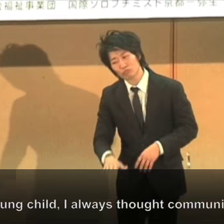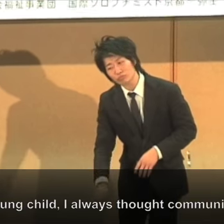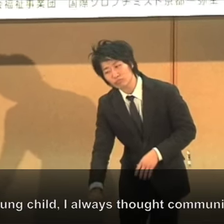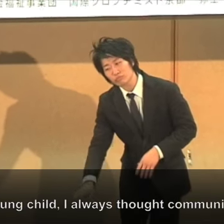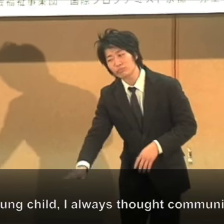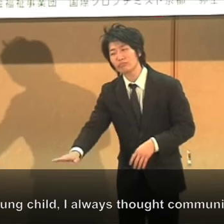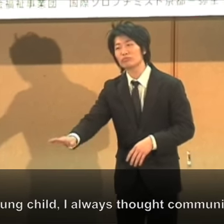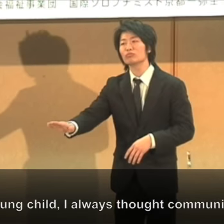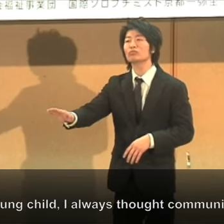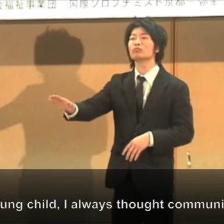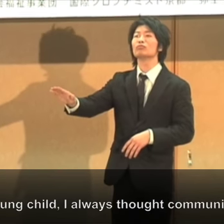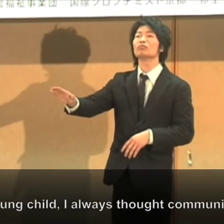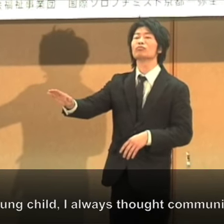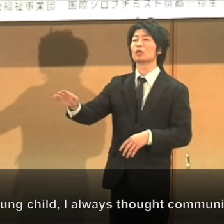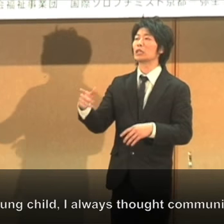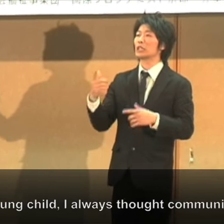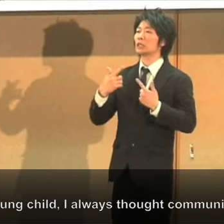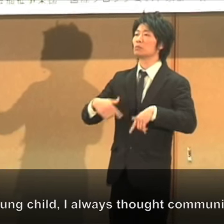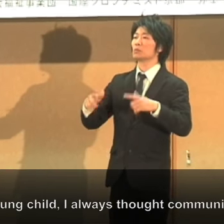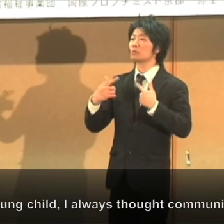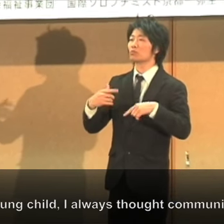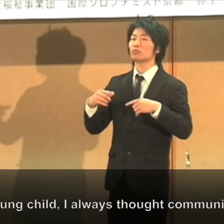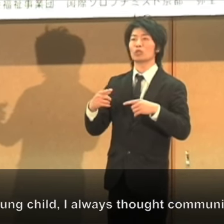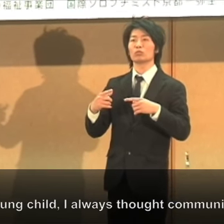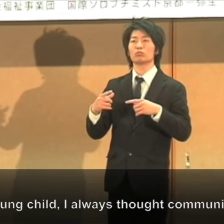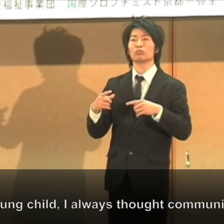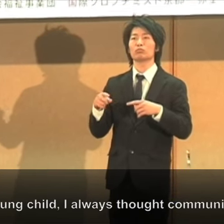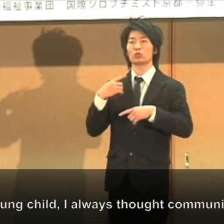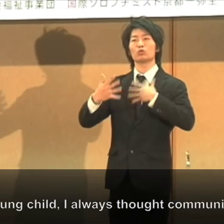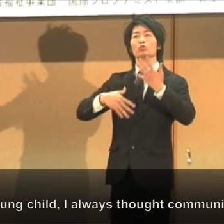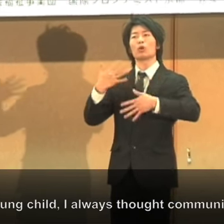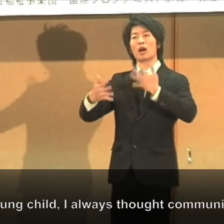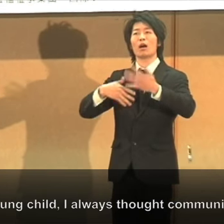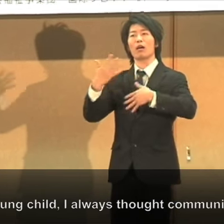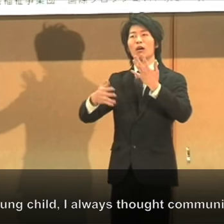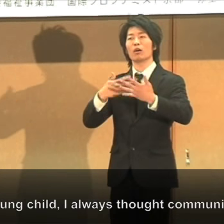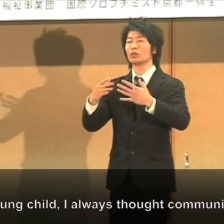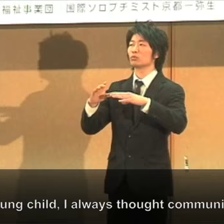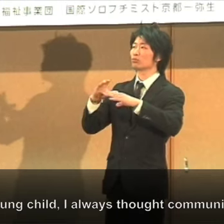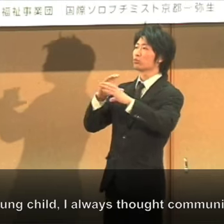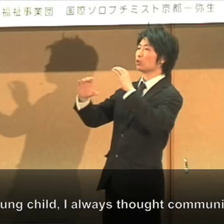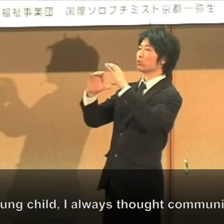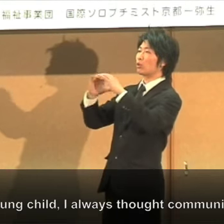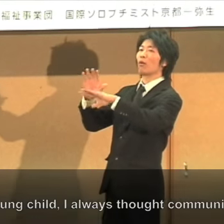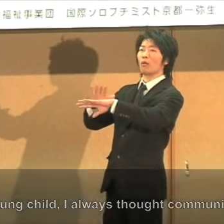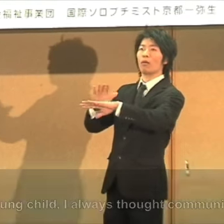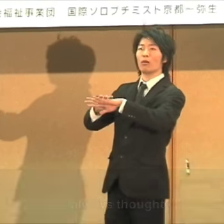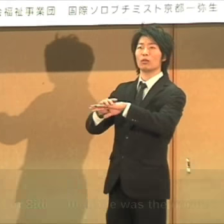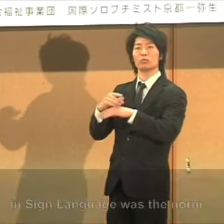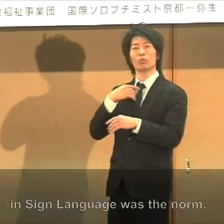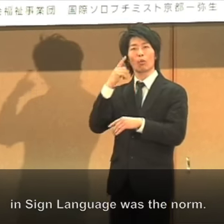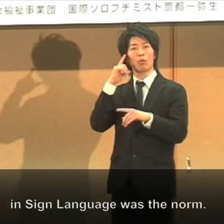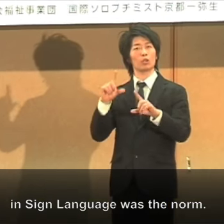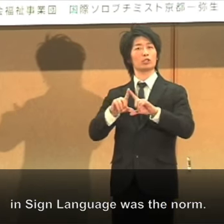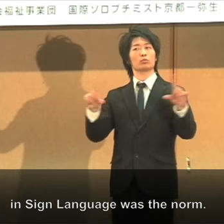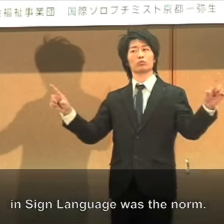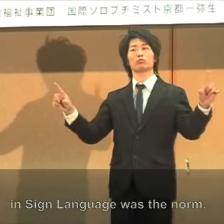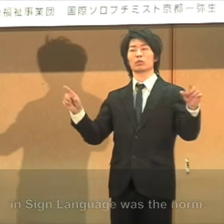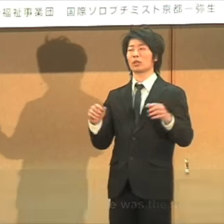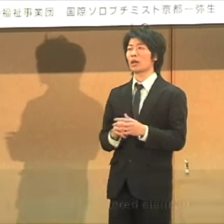思われるかもしれません。小さい時はいつも手話を使ってコミュニケーションを家族では取っていました。それが